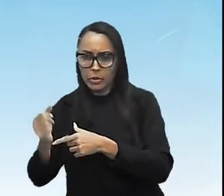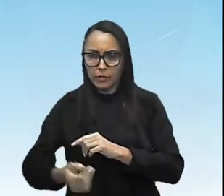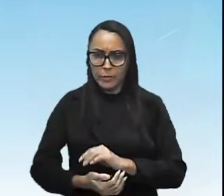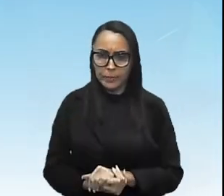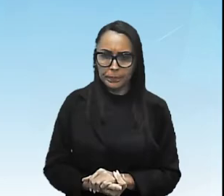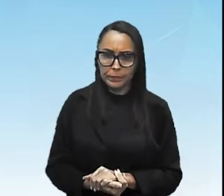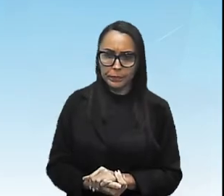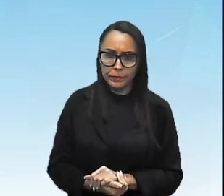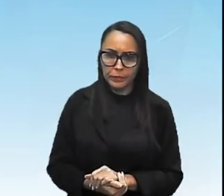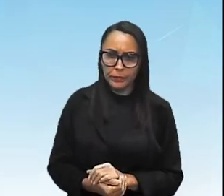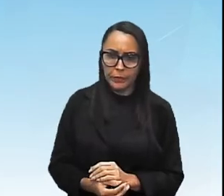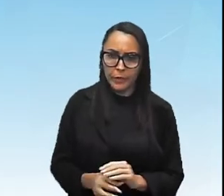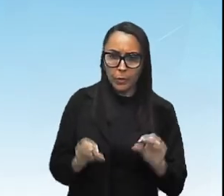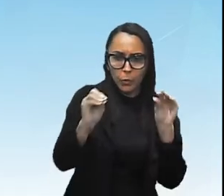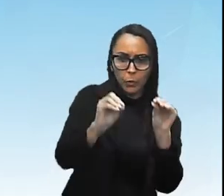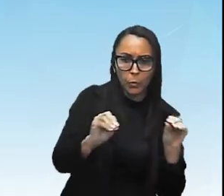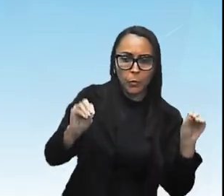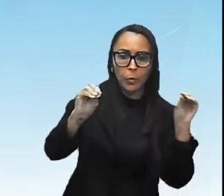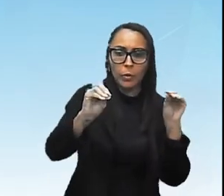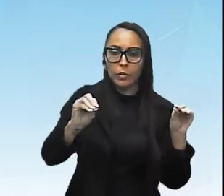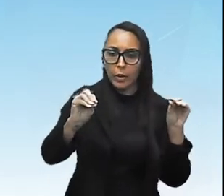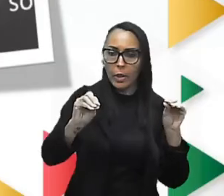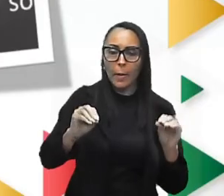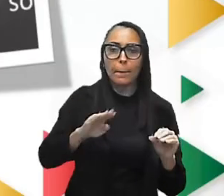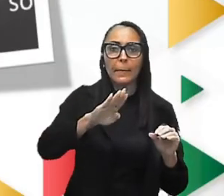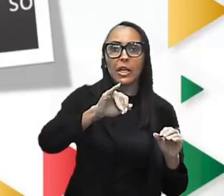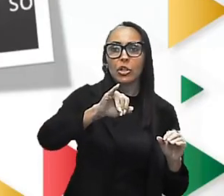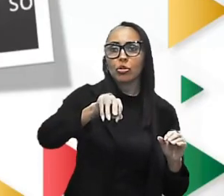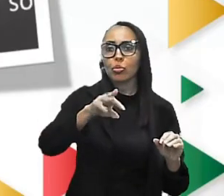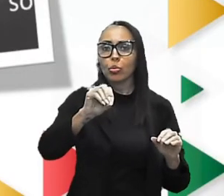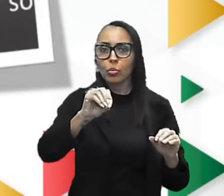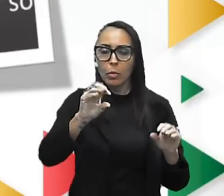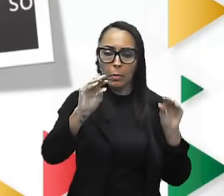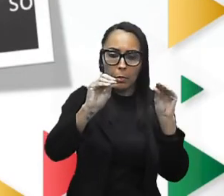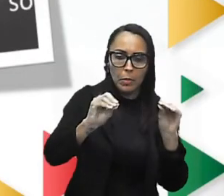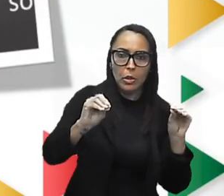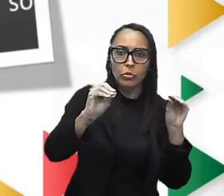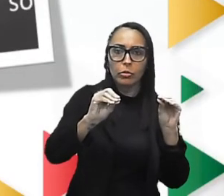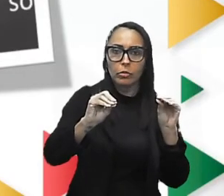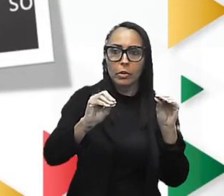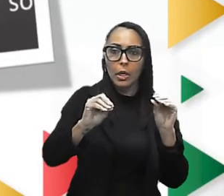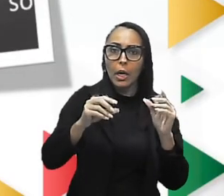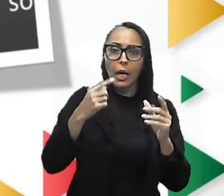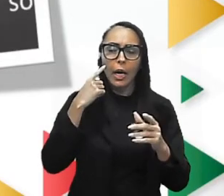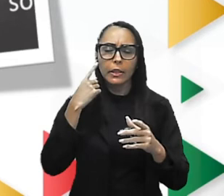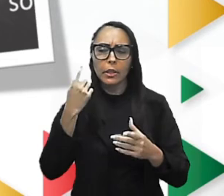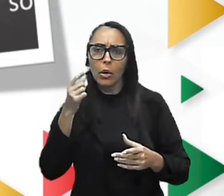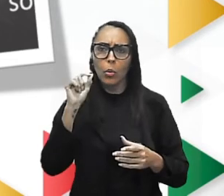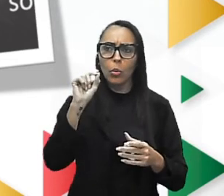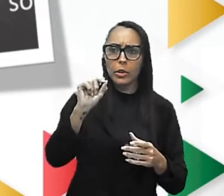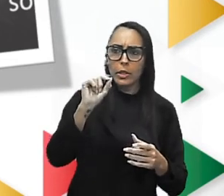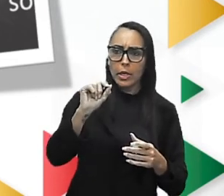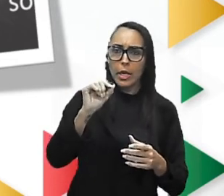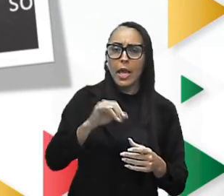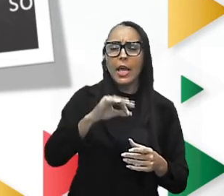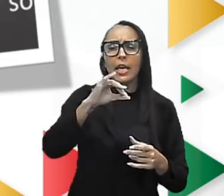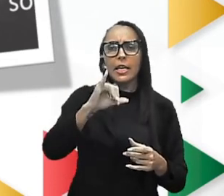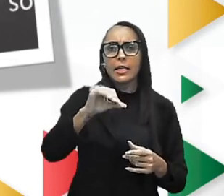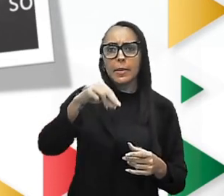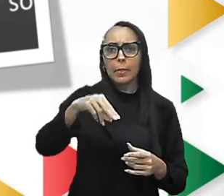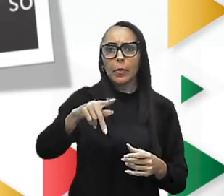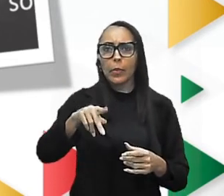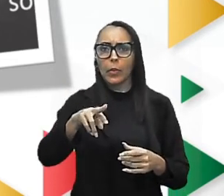beijar, beijo. Aqui, derivação imprópria. Mas o que seria imprópria? Que tal